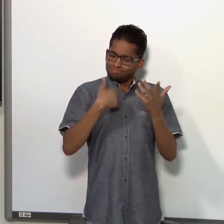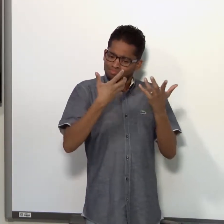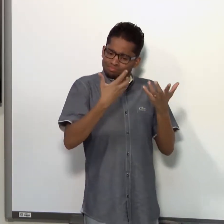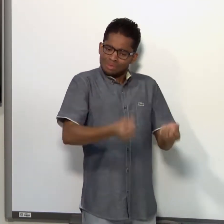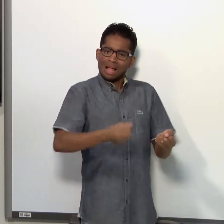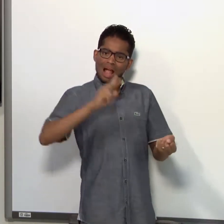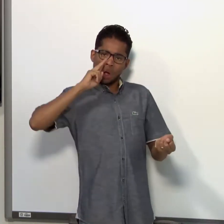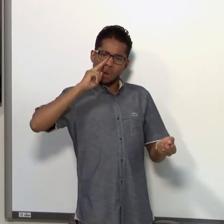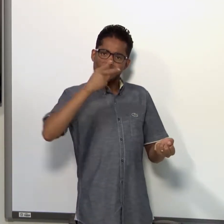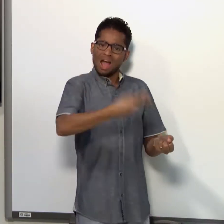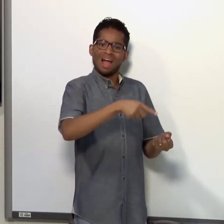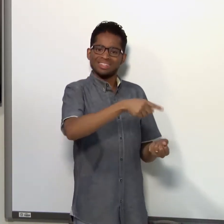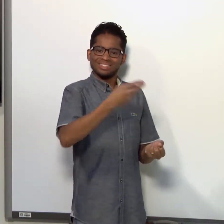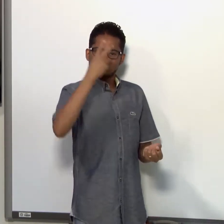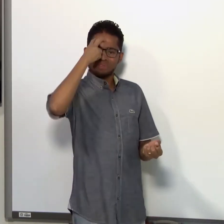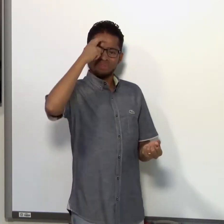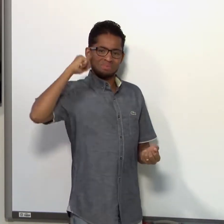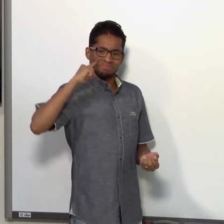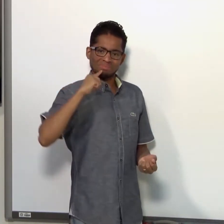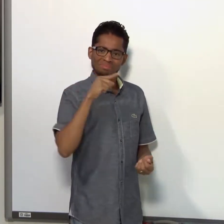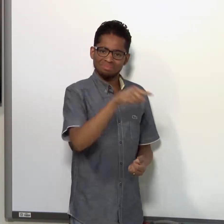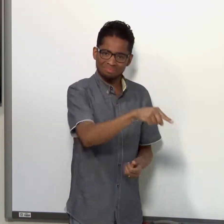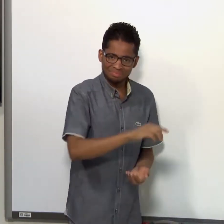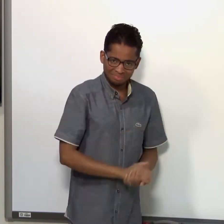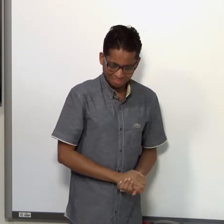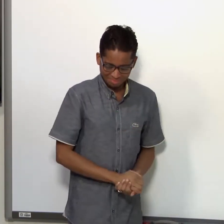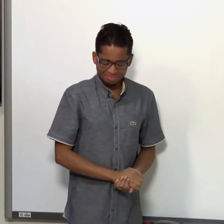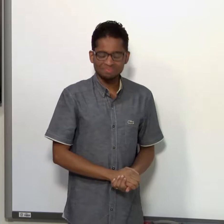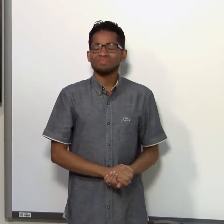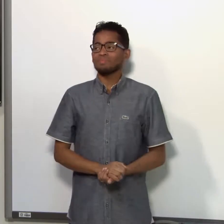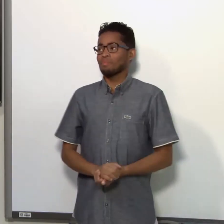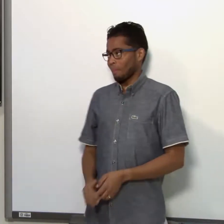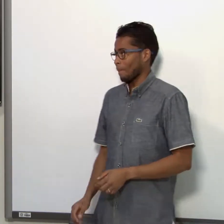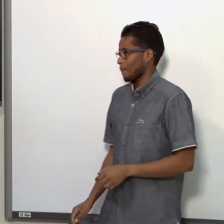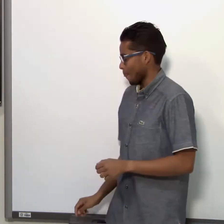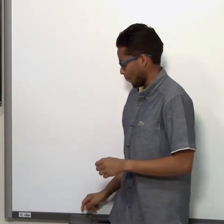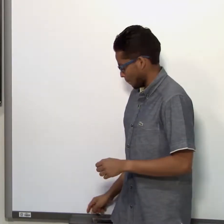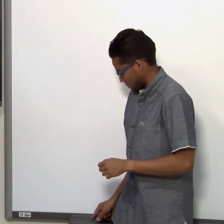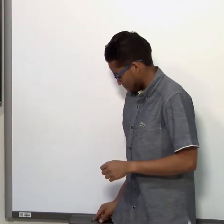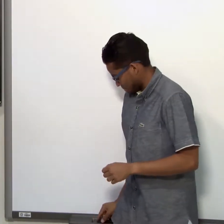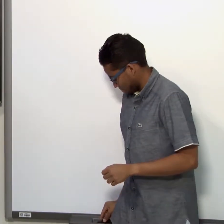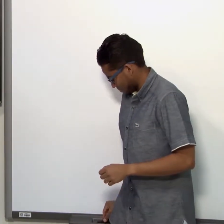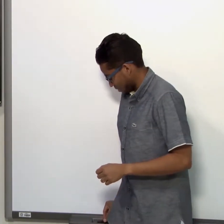estudos nos auxiliou a reconhecer e aceitar a cultura surda.